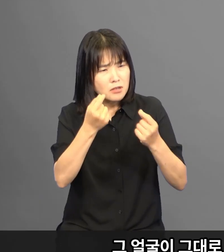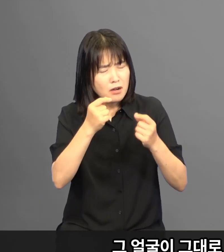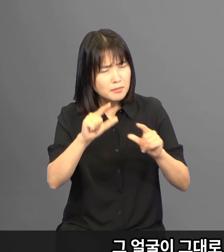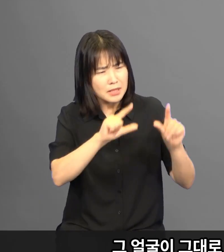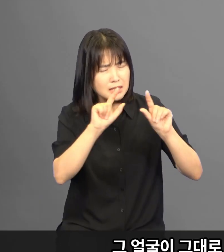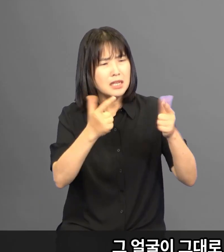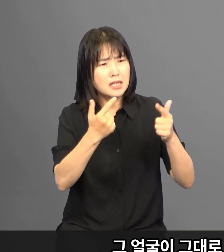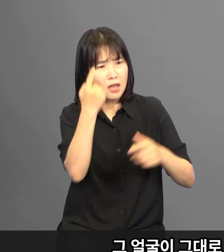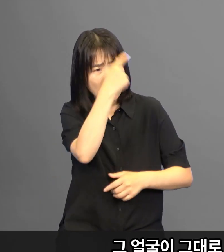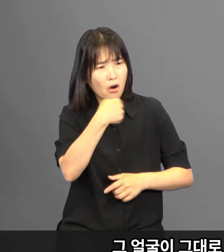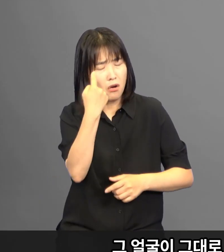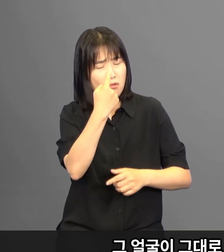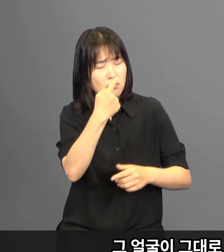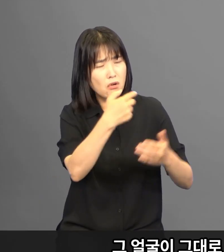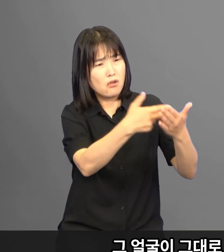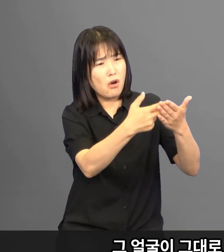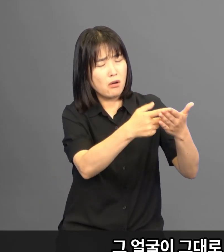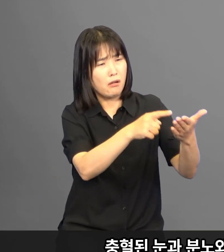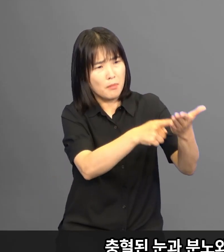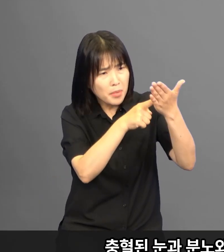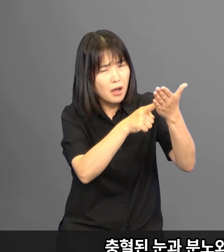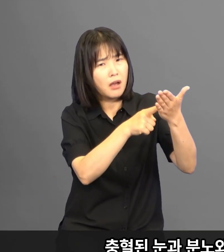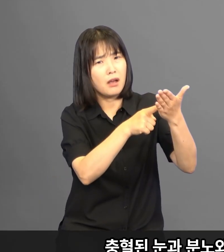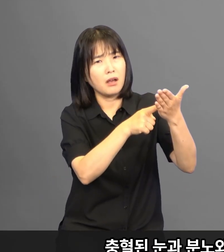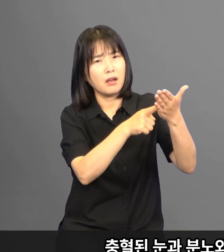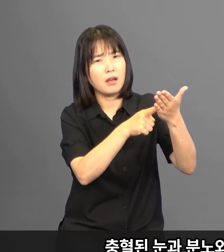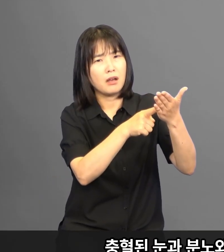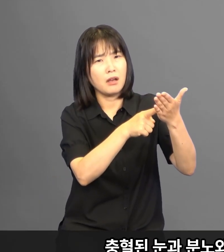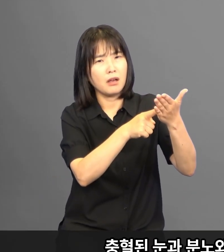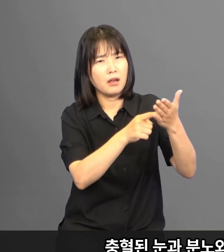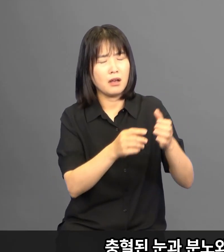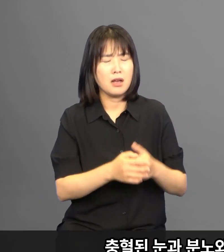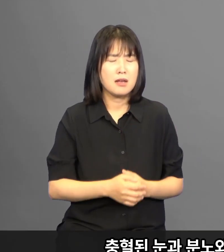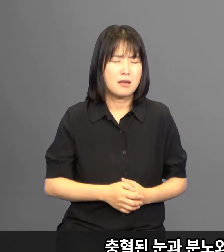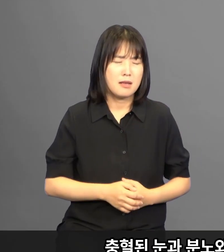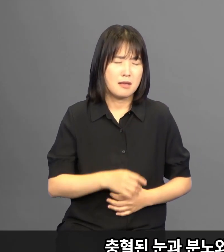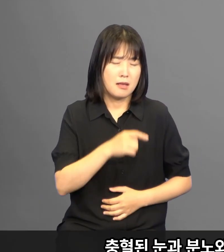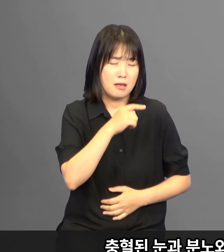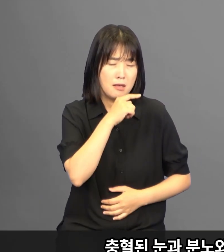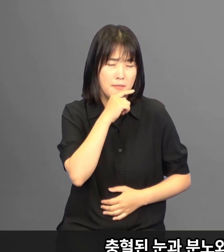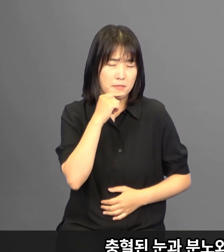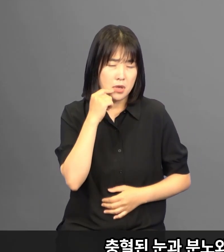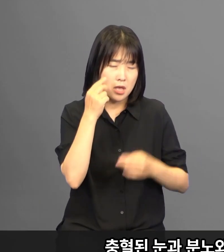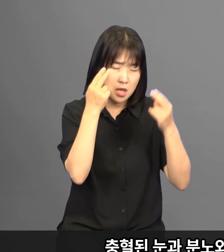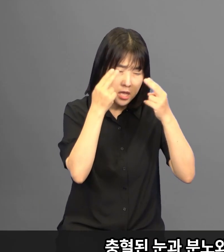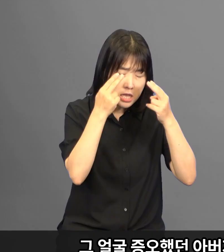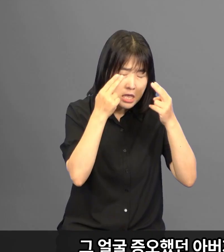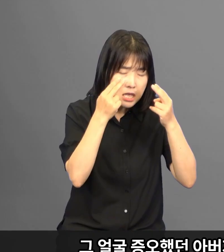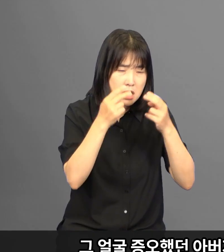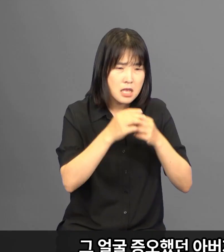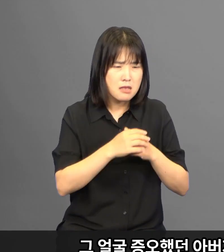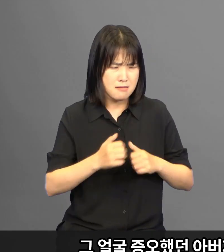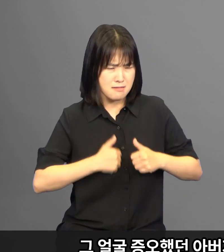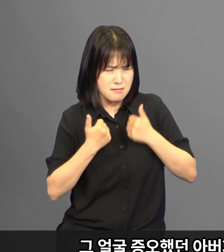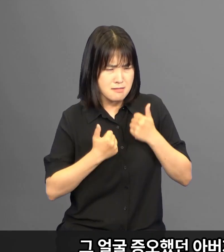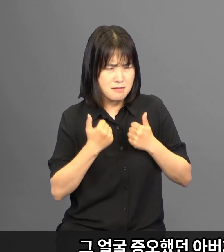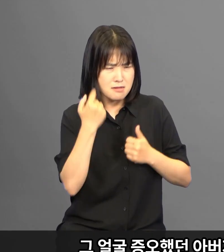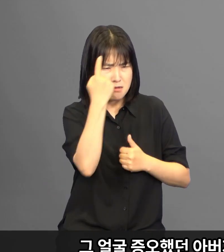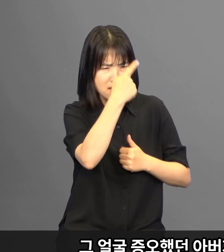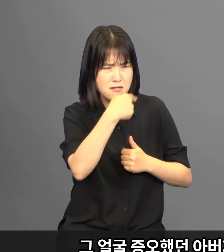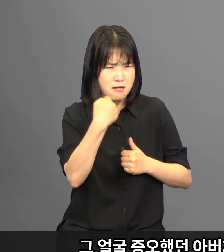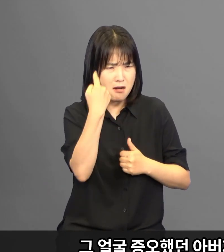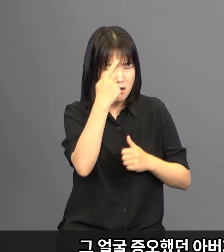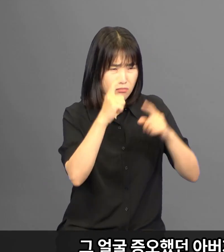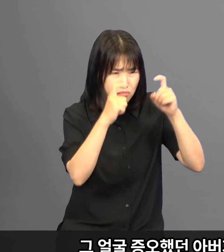그 얼굴이 그대로 거울에 남아있는 겁니다. 충혈된 눈과 분노와 피로에 일그러진 표정과 그 얼굴,